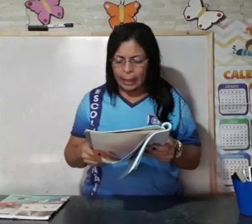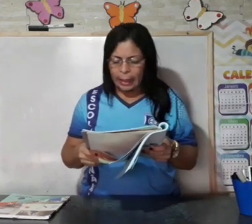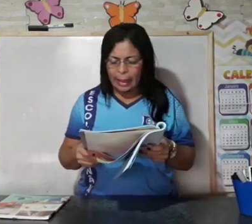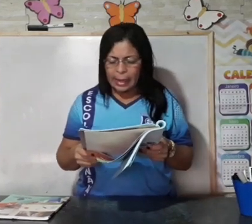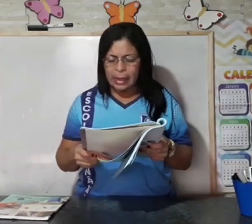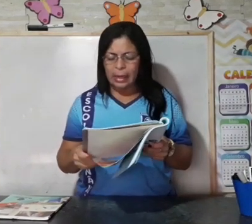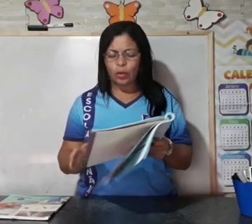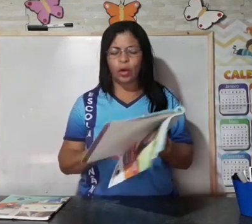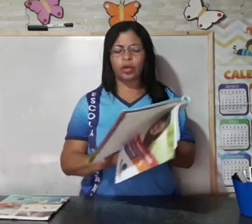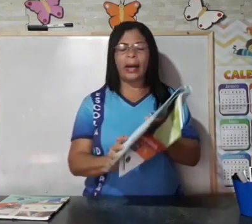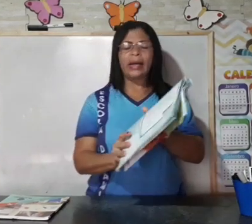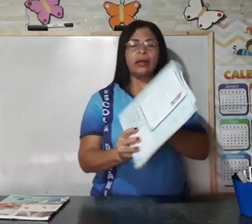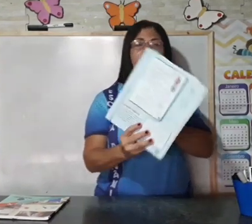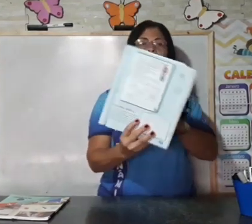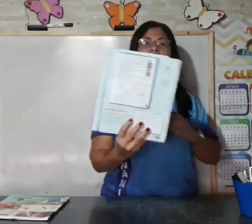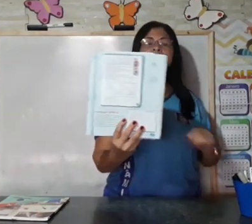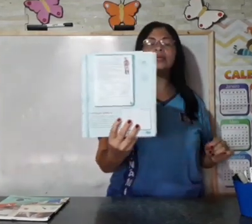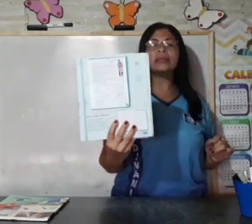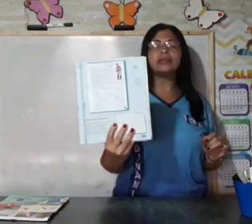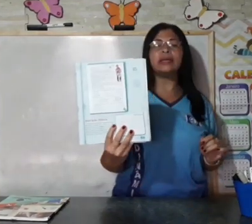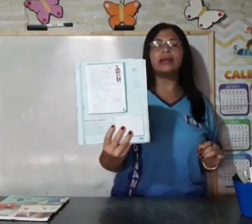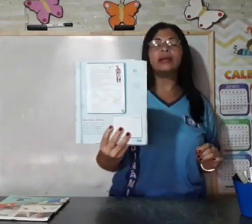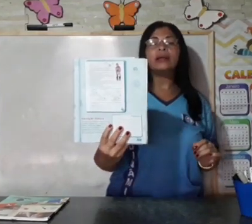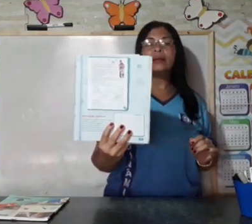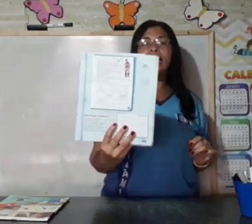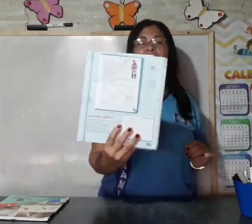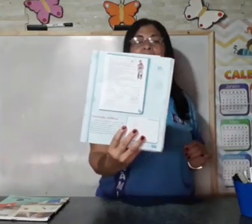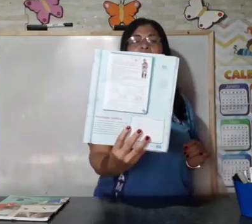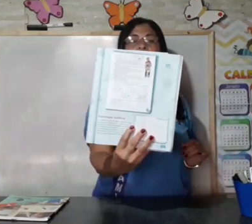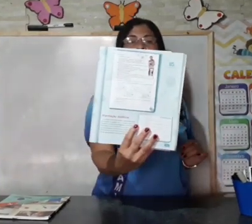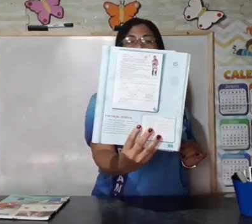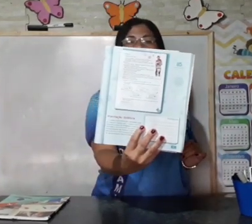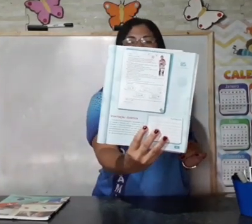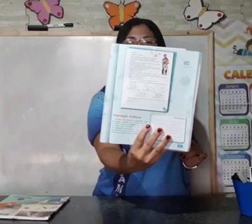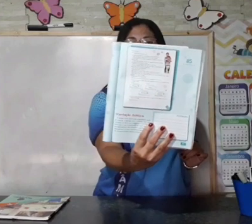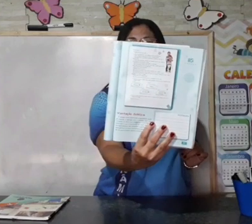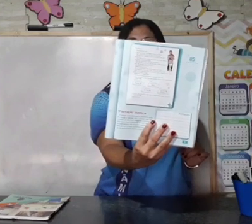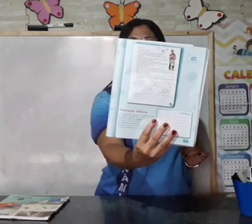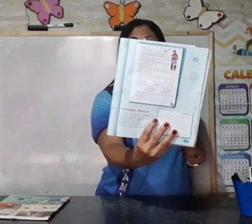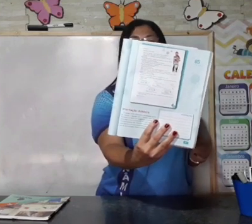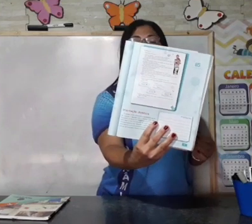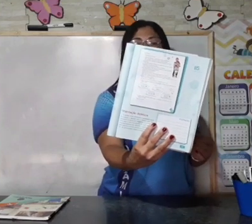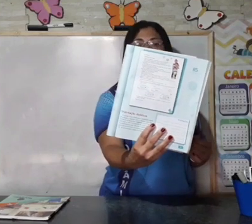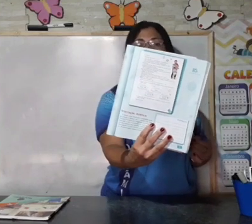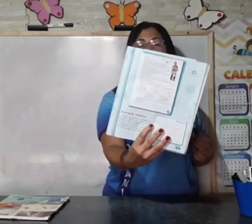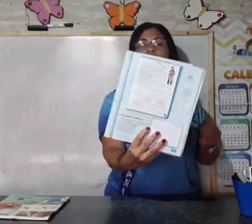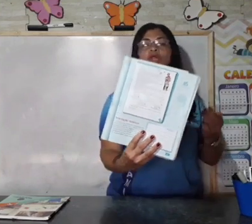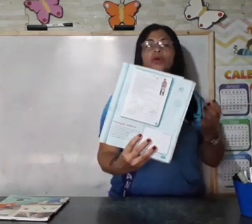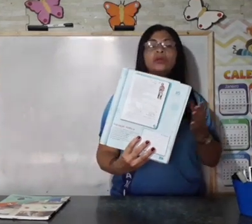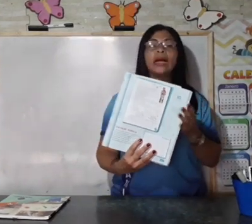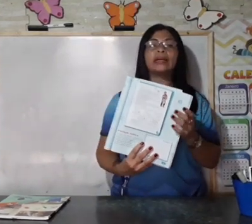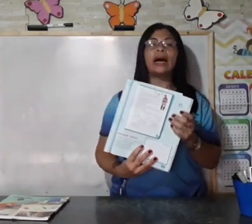E aqui no outro barquinho tem dizendo assim, tratar com igualdade. Sim, vocês vão tratar